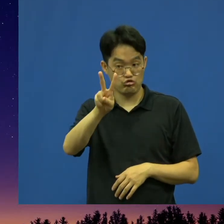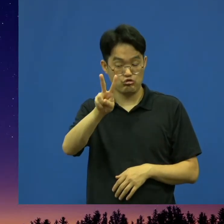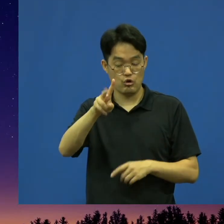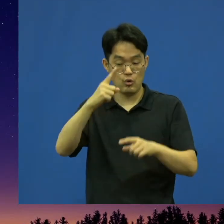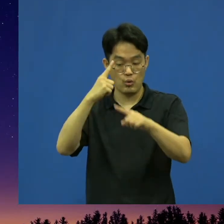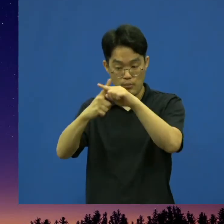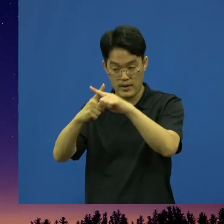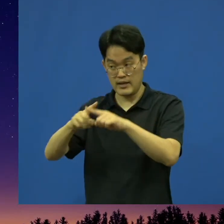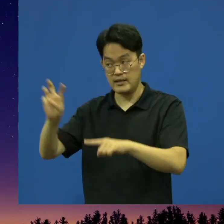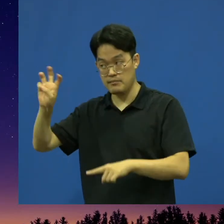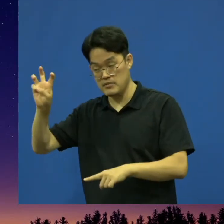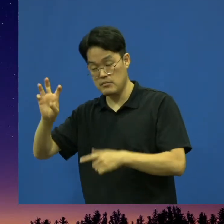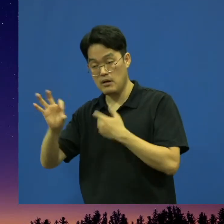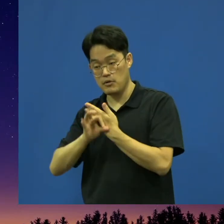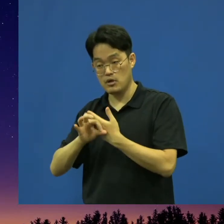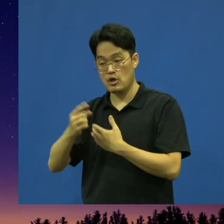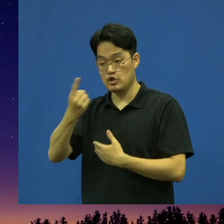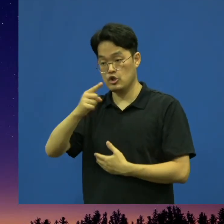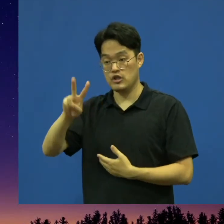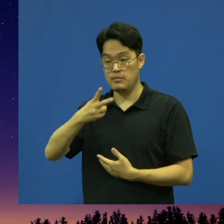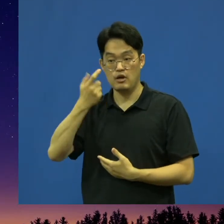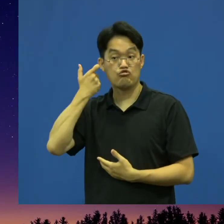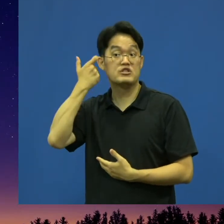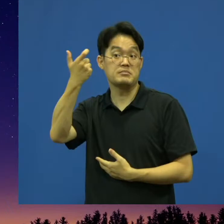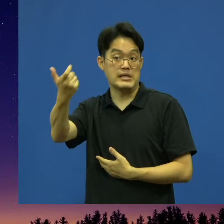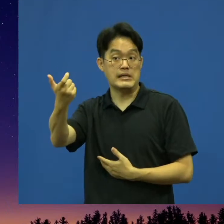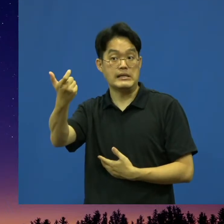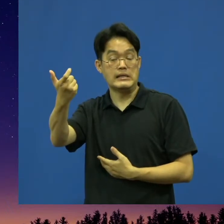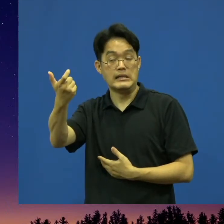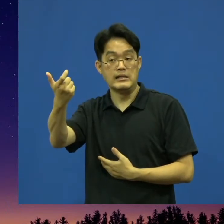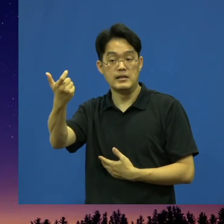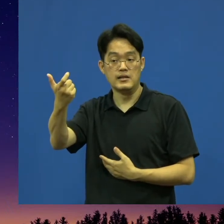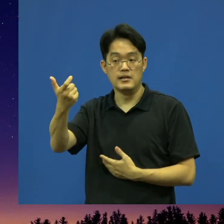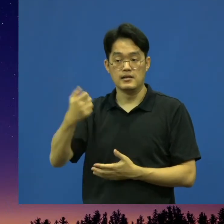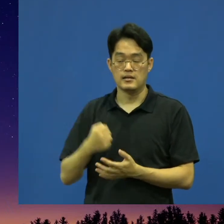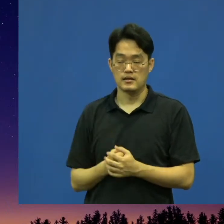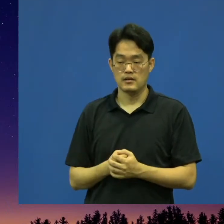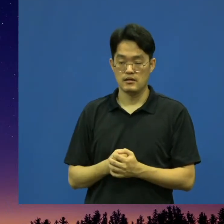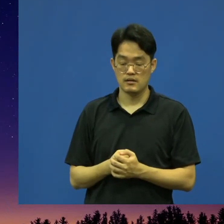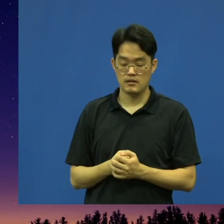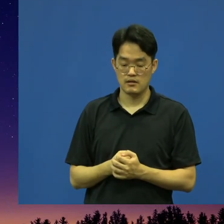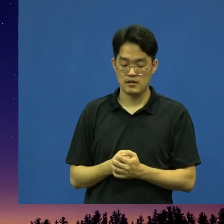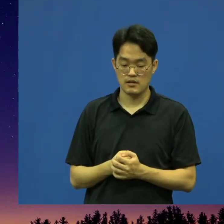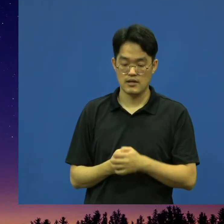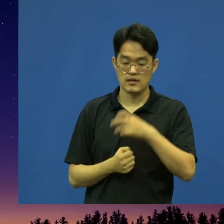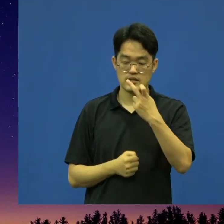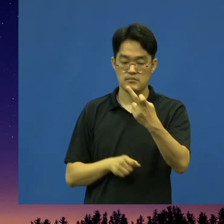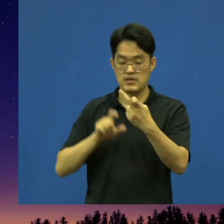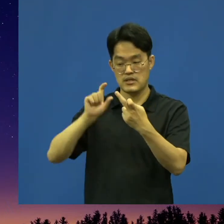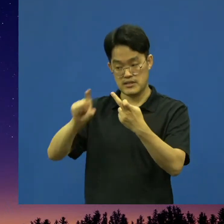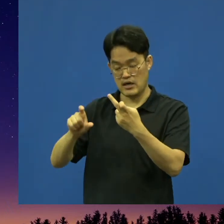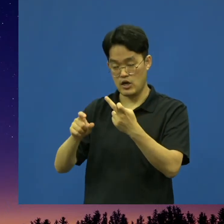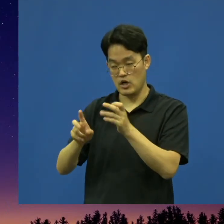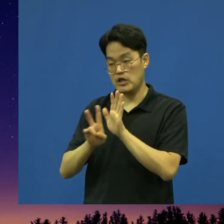나오죠. 그죠? 그 12장, 13장에 등장하는 42달과